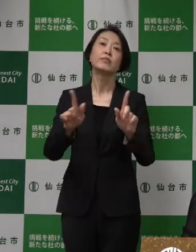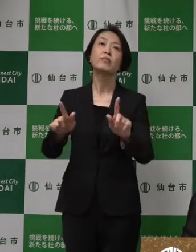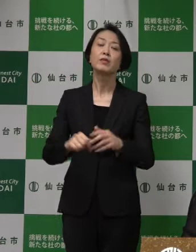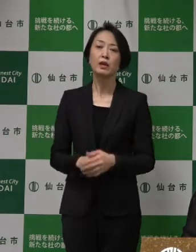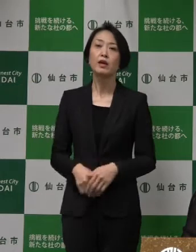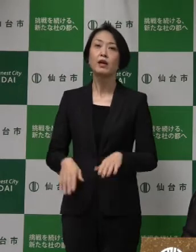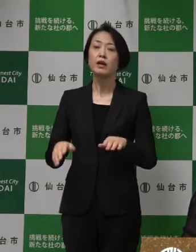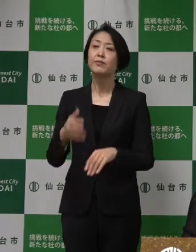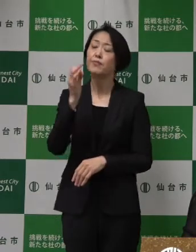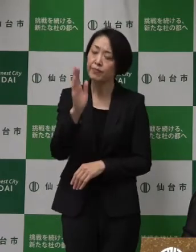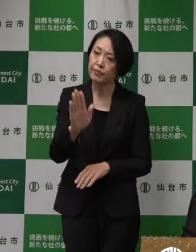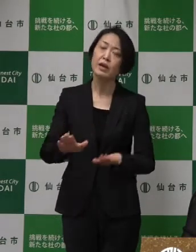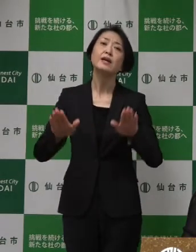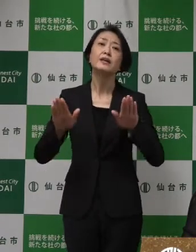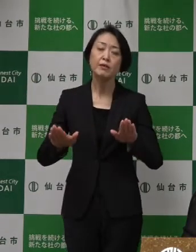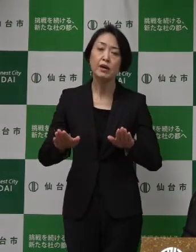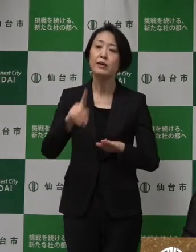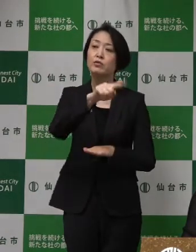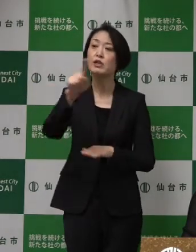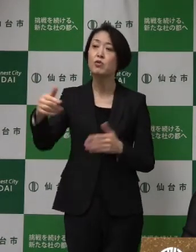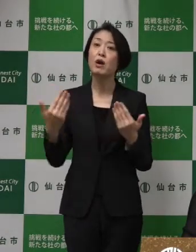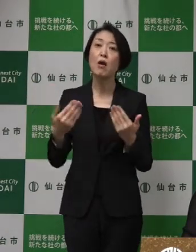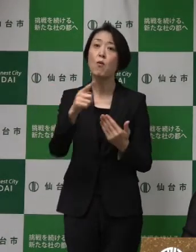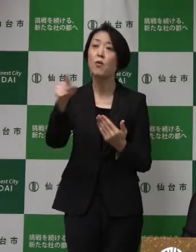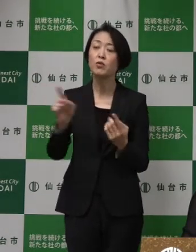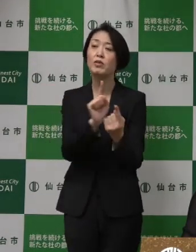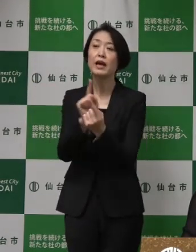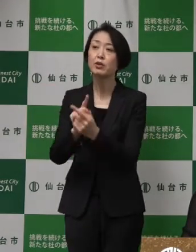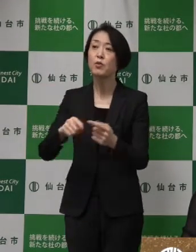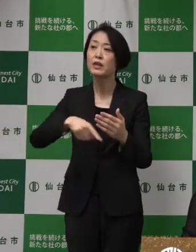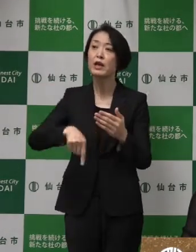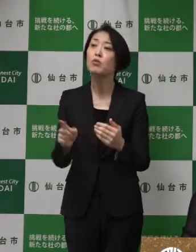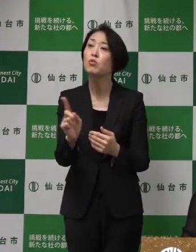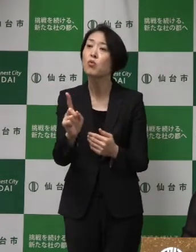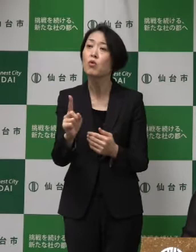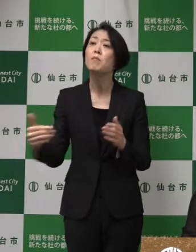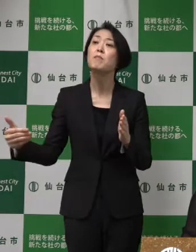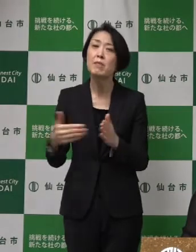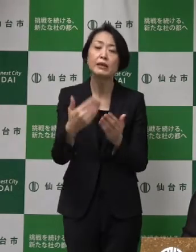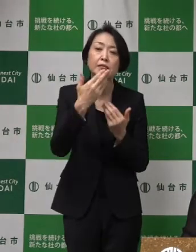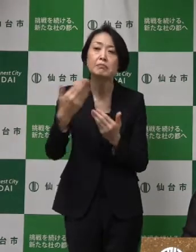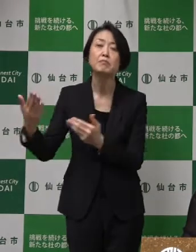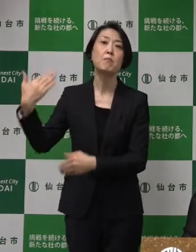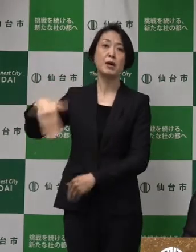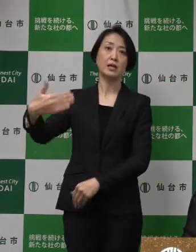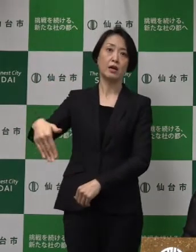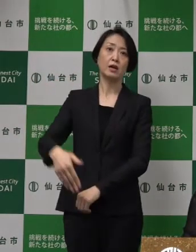ういうお子さんに対して各学校でどのように対応しているのか、ここまで聴取できて聞かせていただいておりませんので